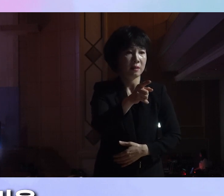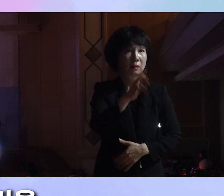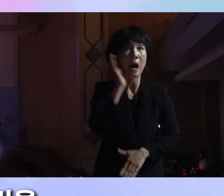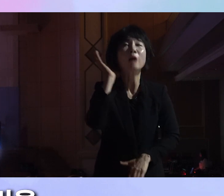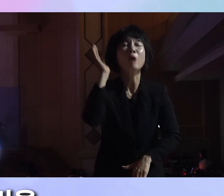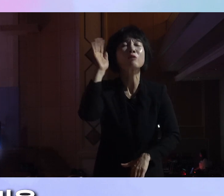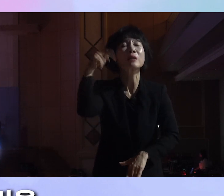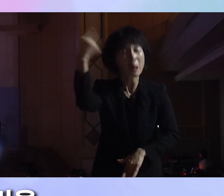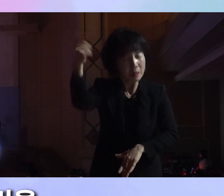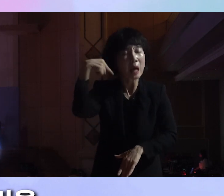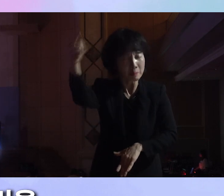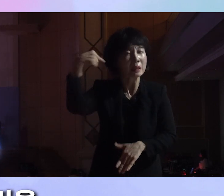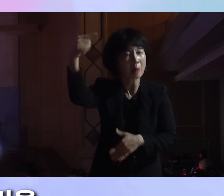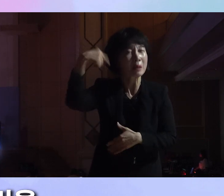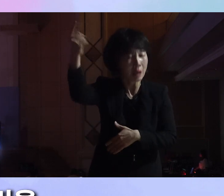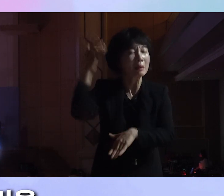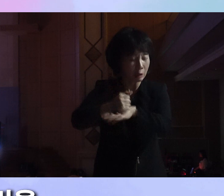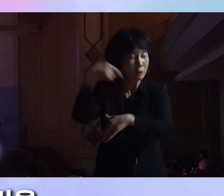나중에